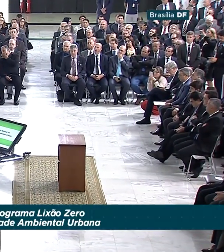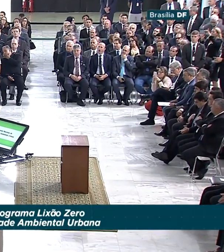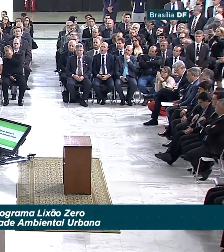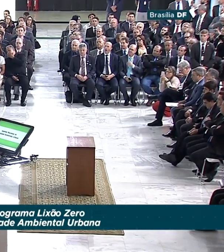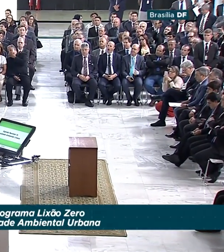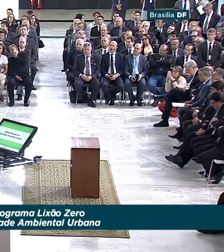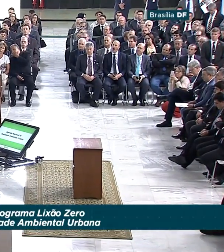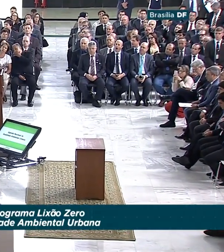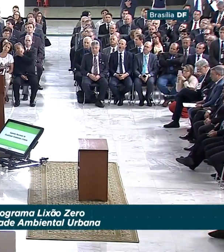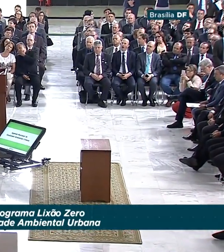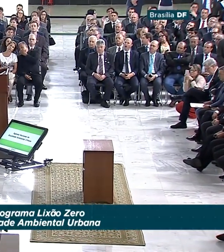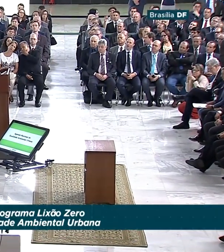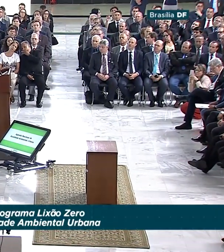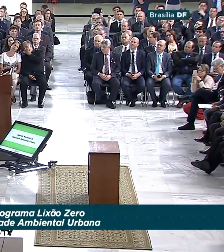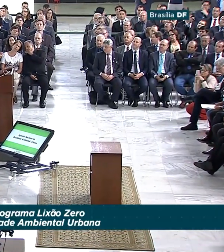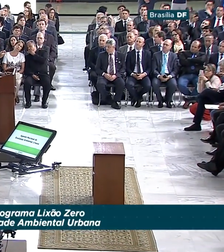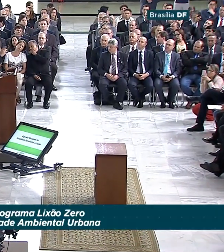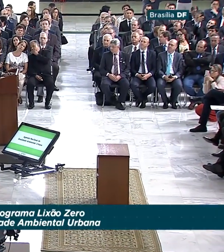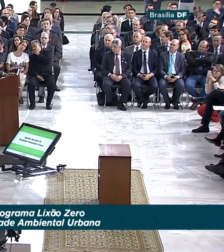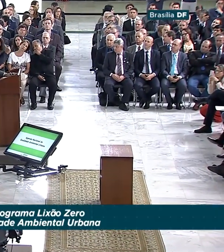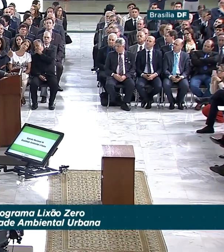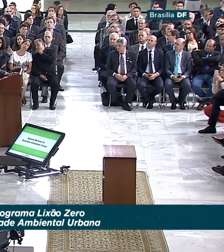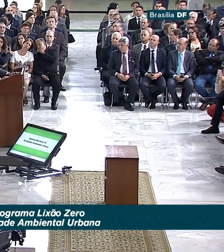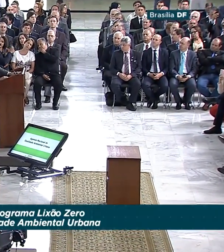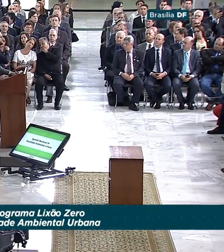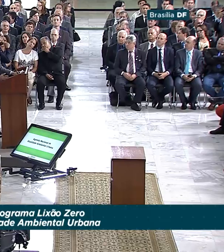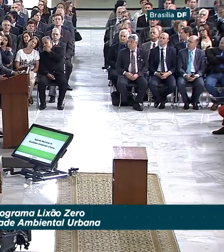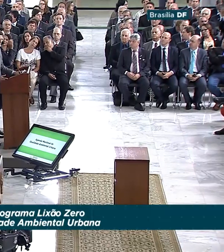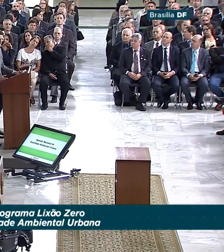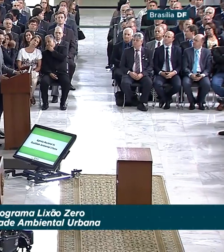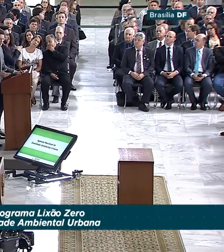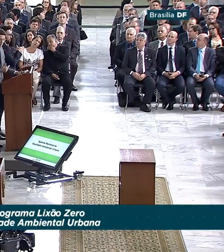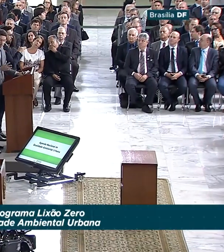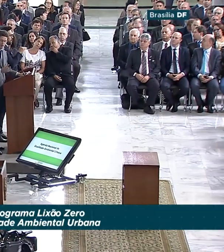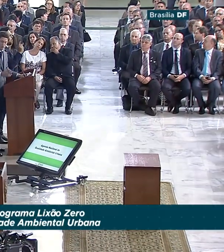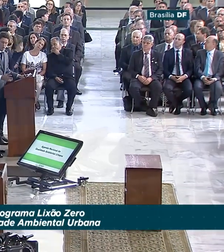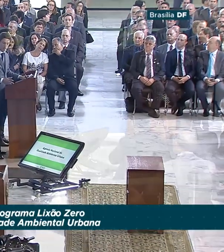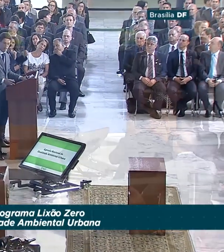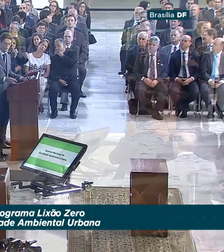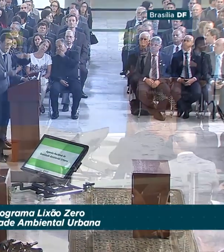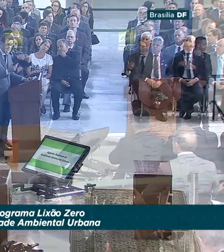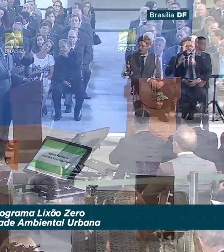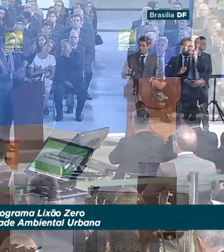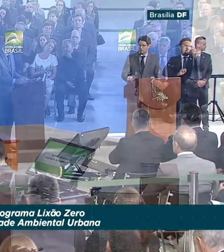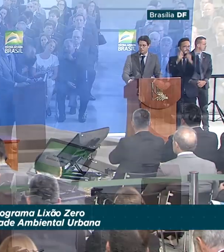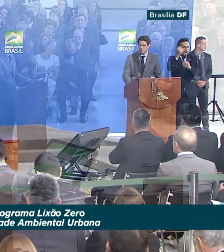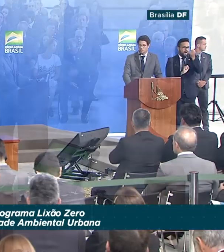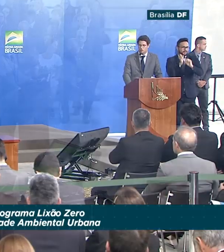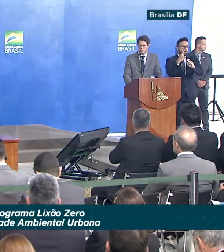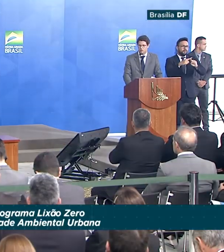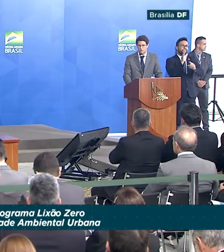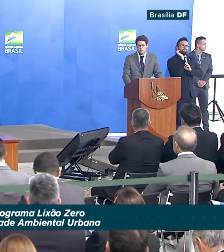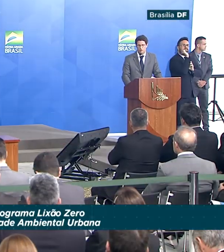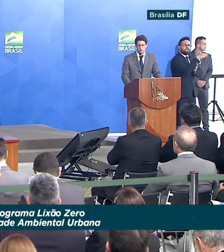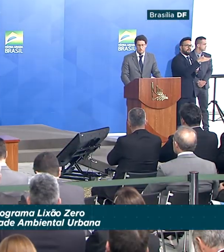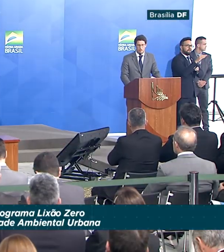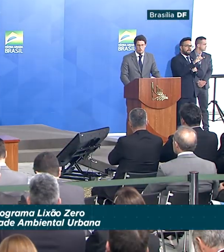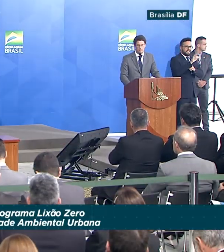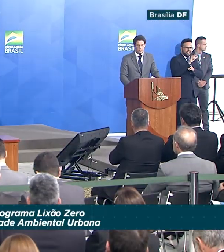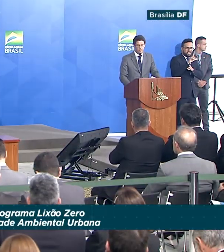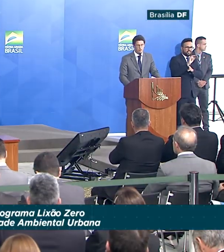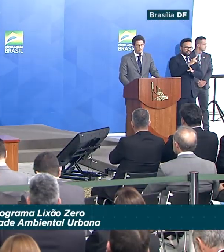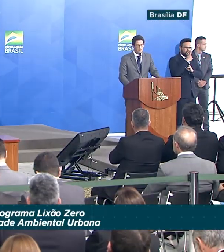jogos eletrônicos, enfim, toda a sorte de produto eletroeletrônico que até então ia parar no lixão e ia contaminar os solos e o